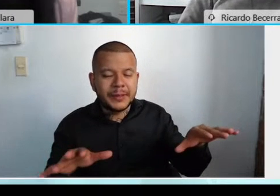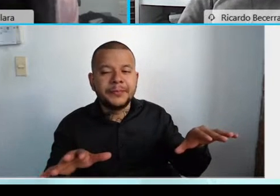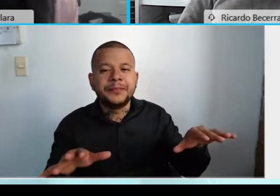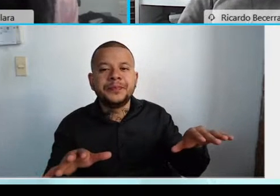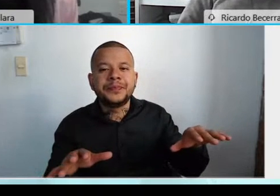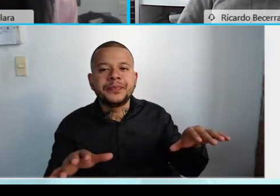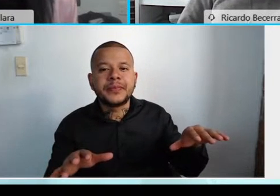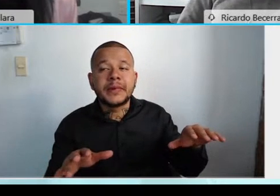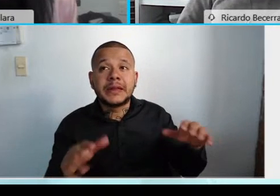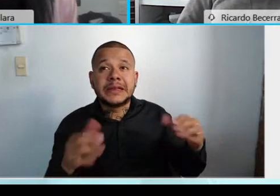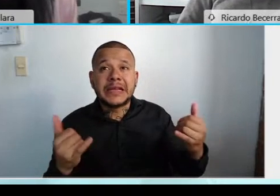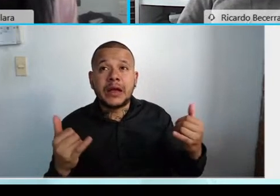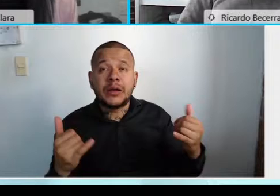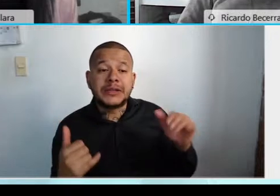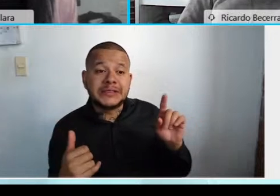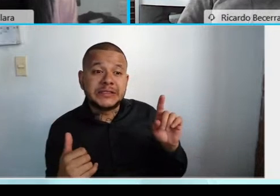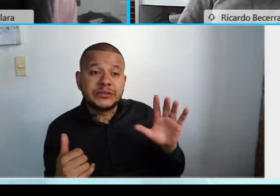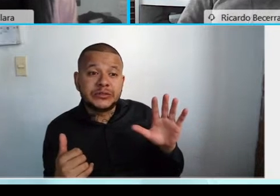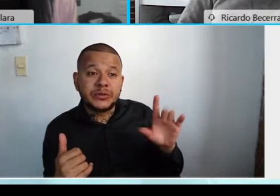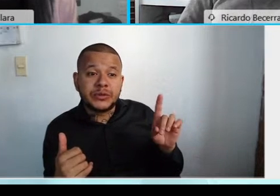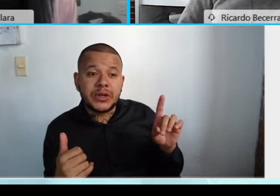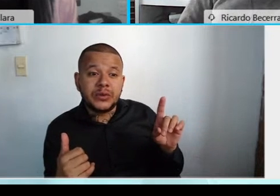con 151,